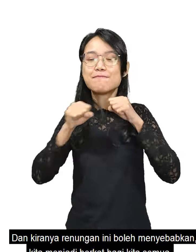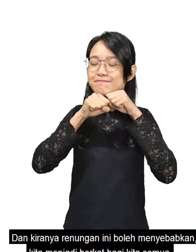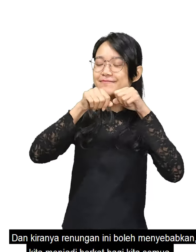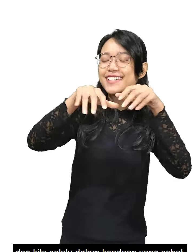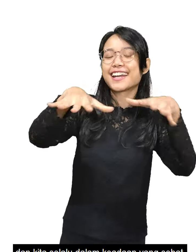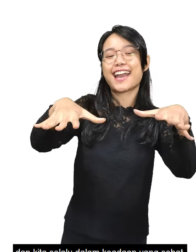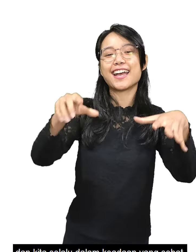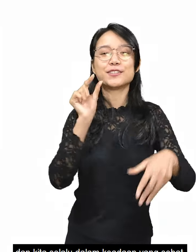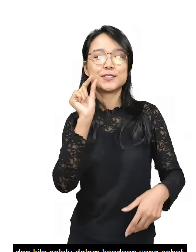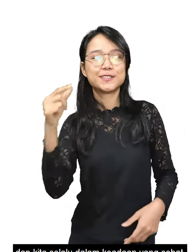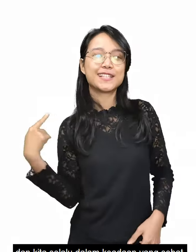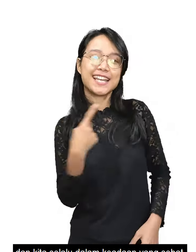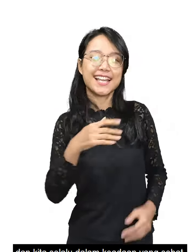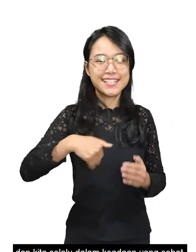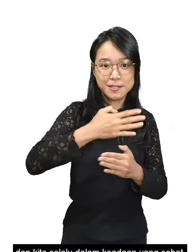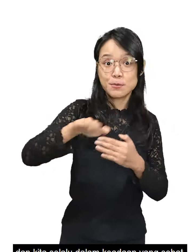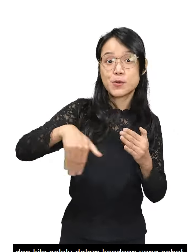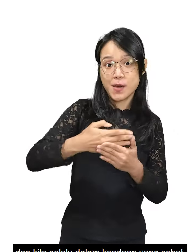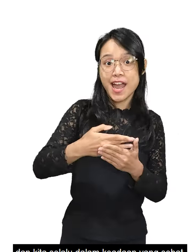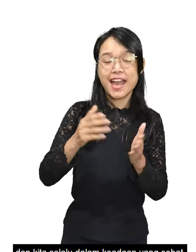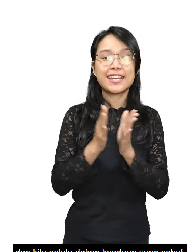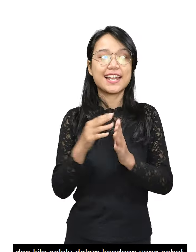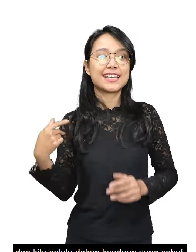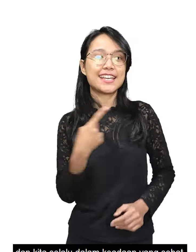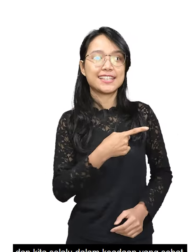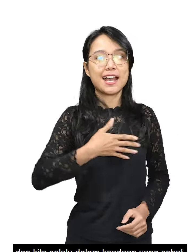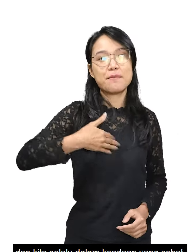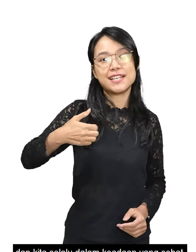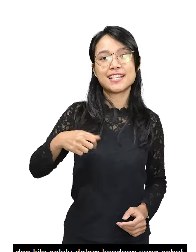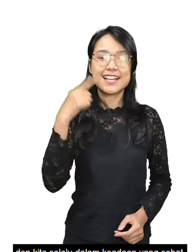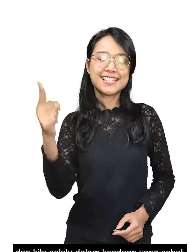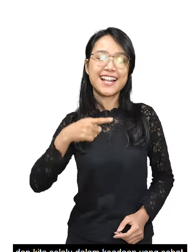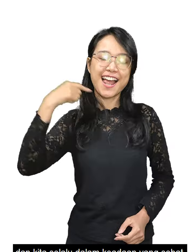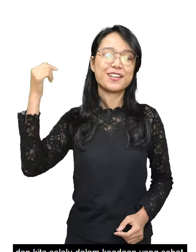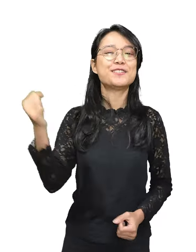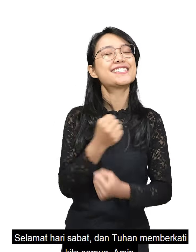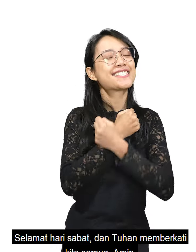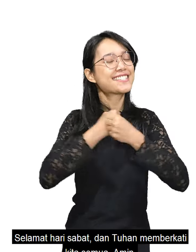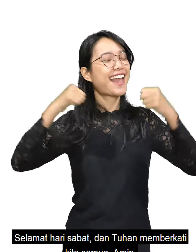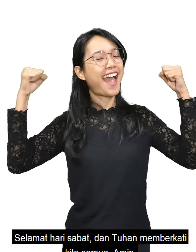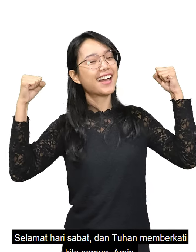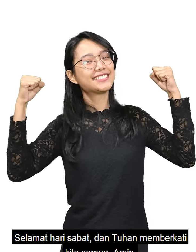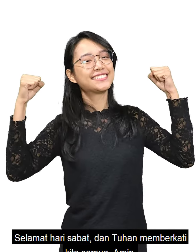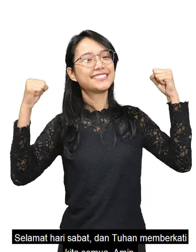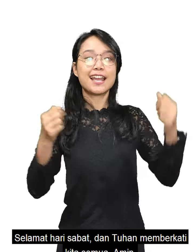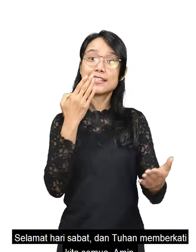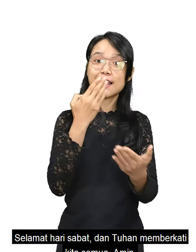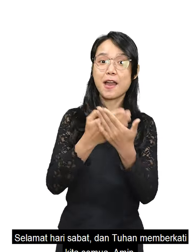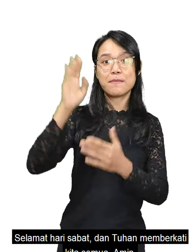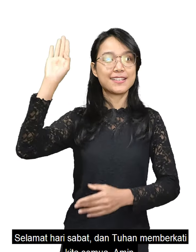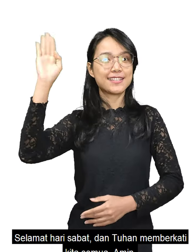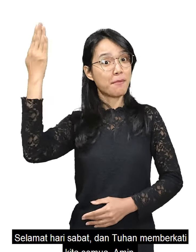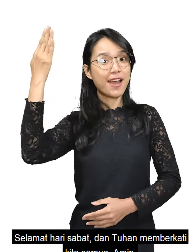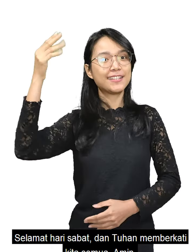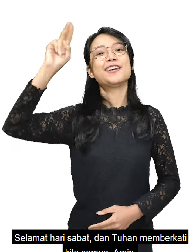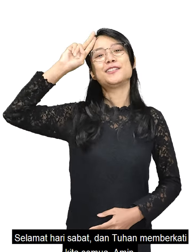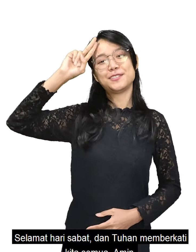semua dan kita selalu dalam keadaan yang sehat